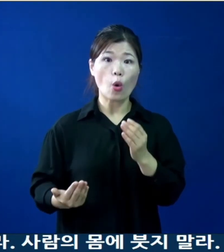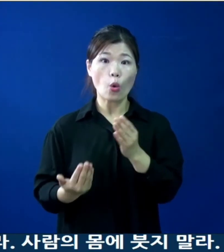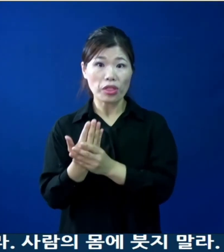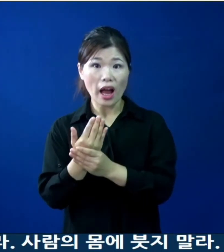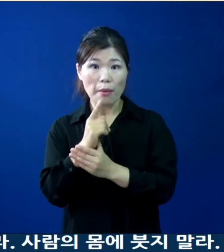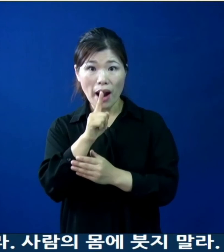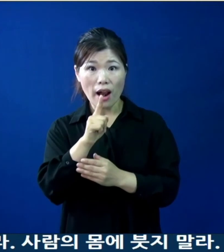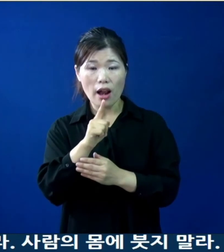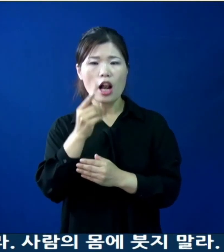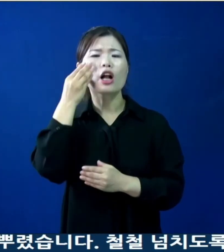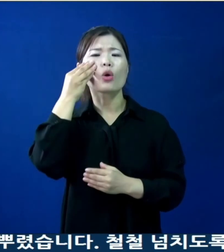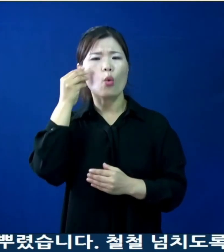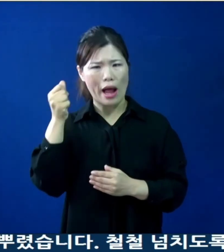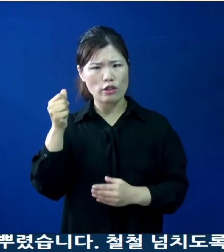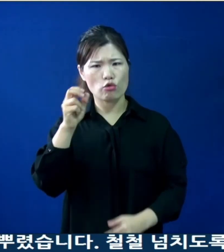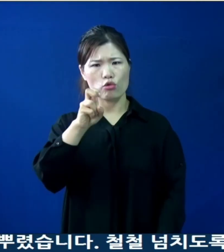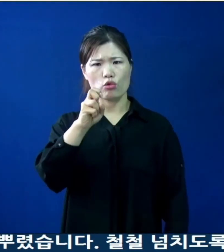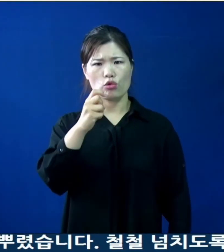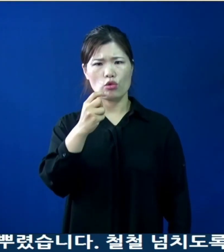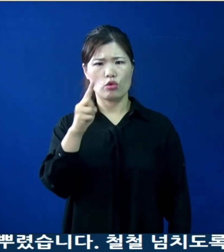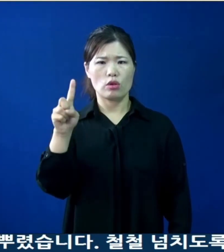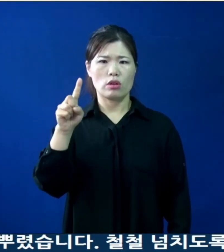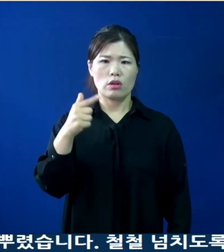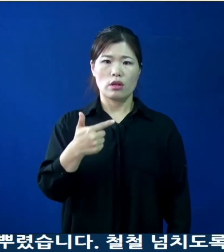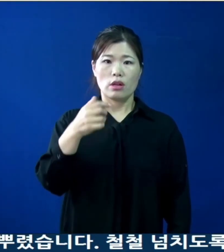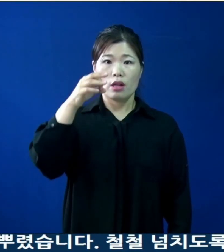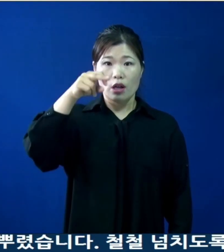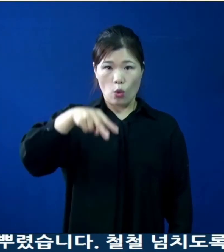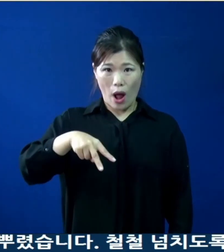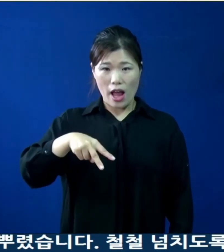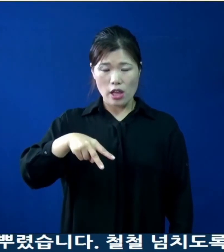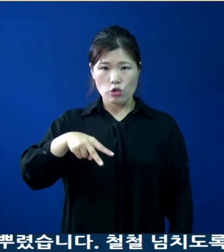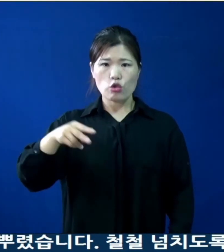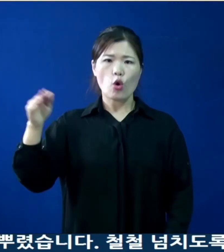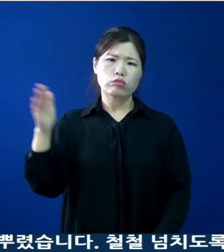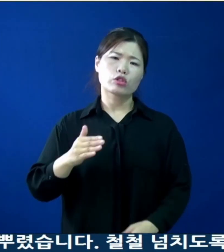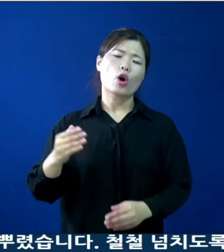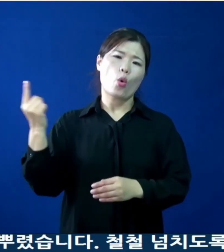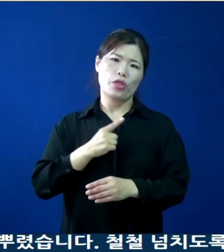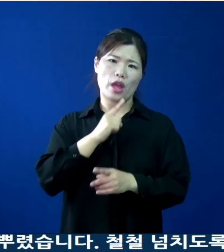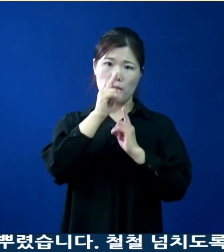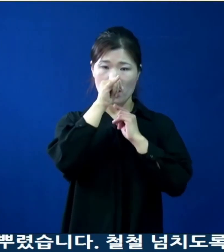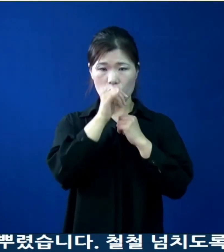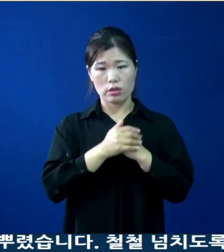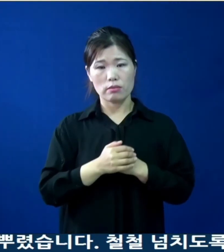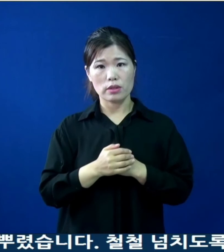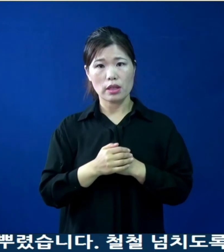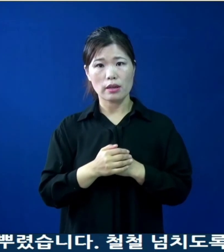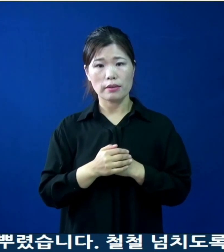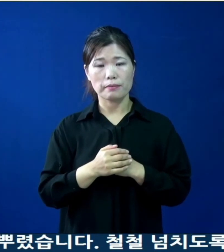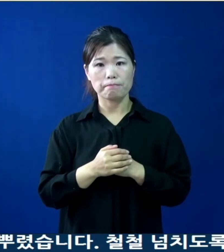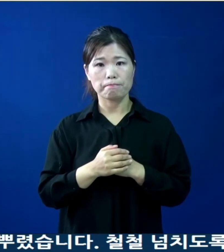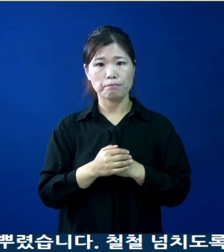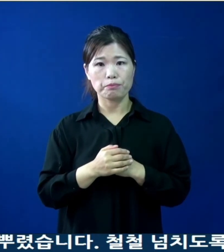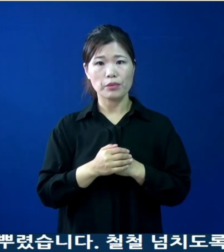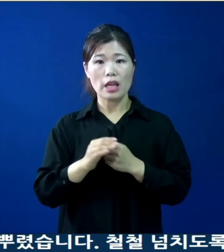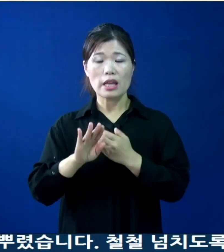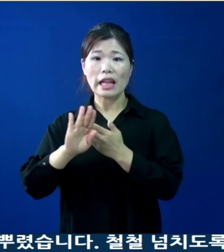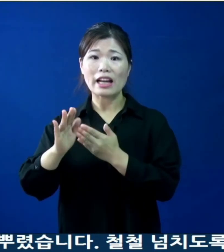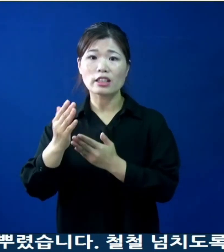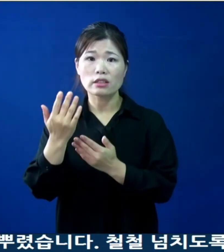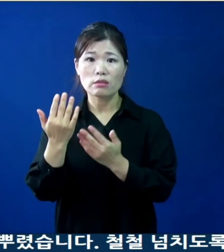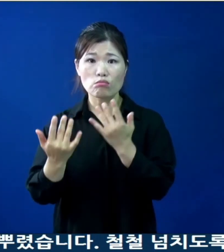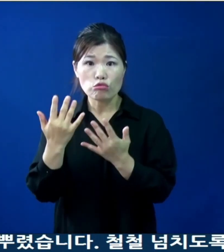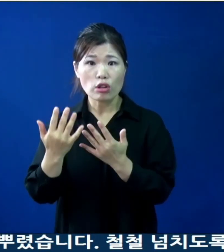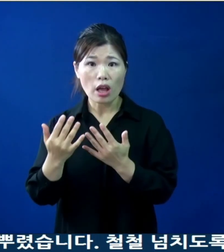우리가 깊게 붙들어 보십시다. 다른 불이 뭐가 문제였습니까? 다른 불의 문제가